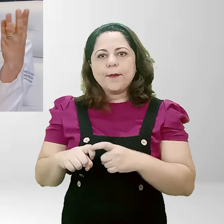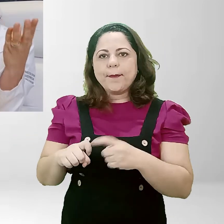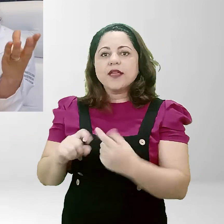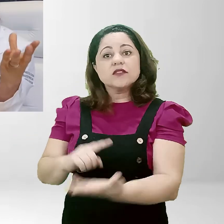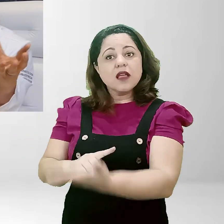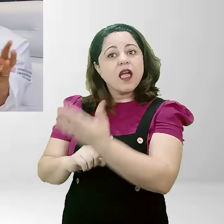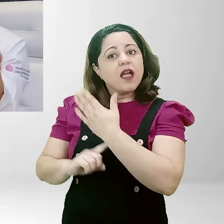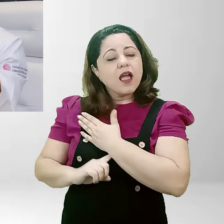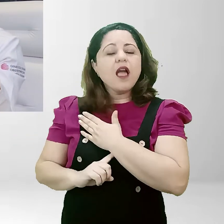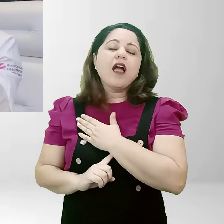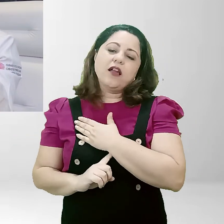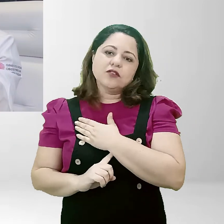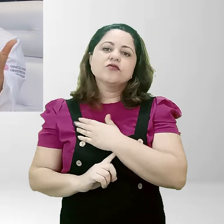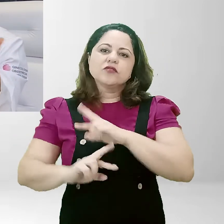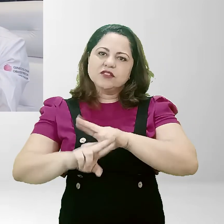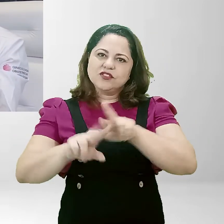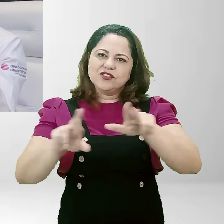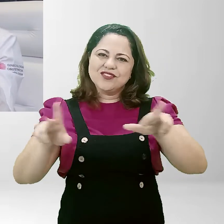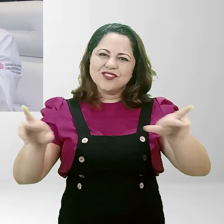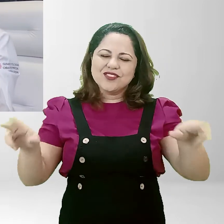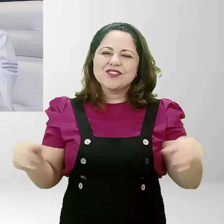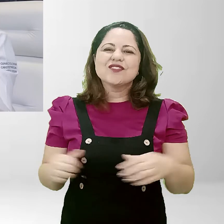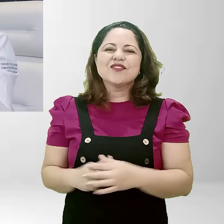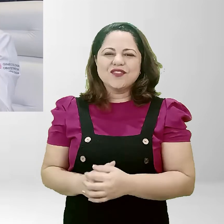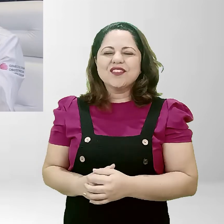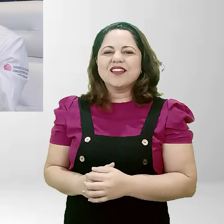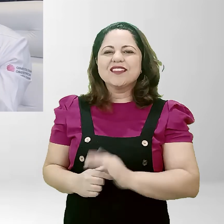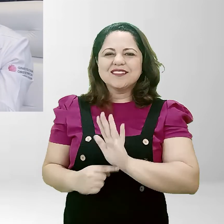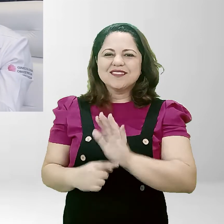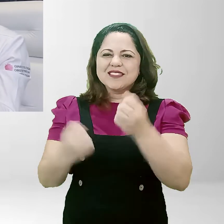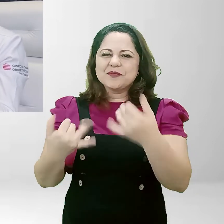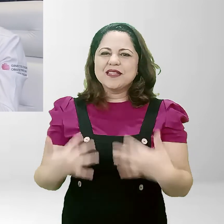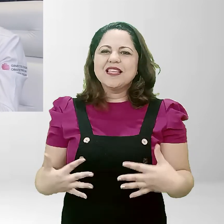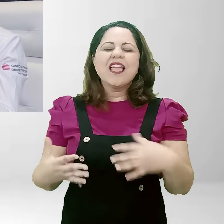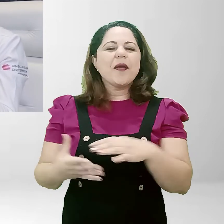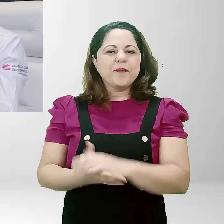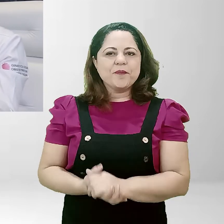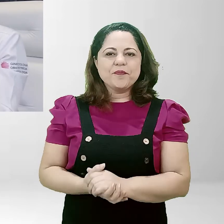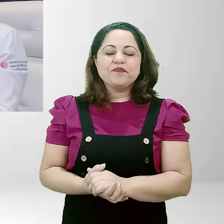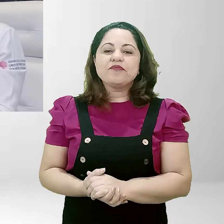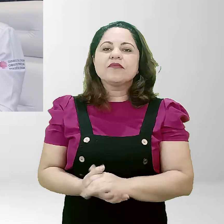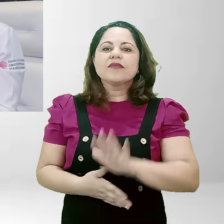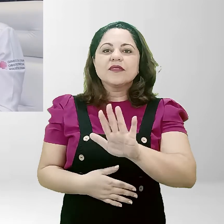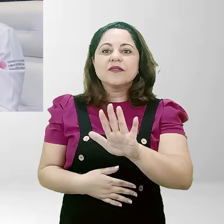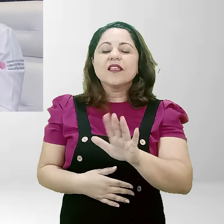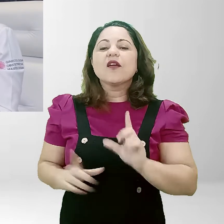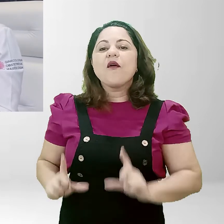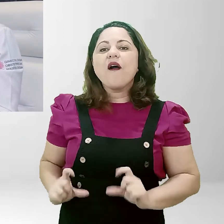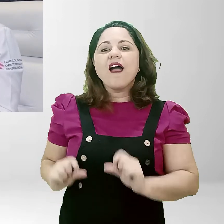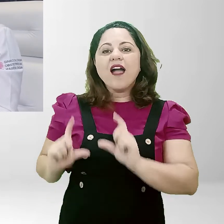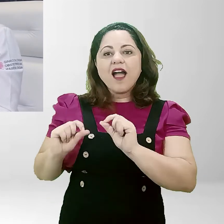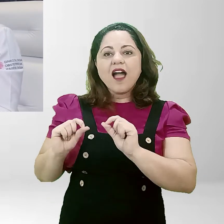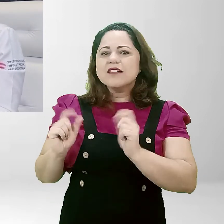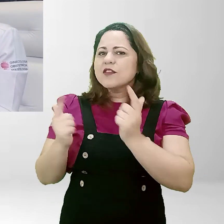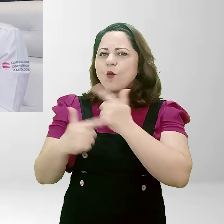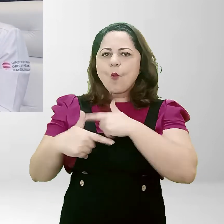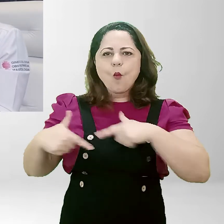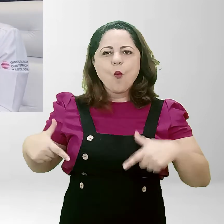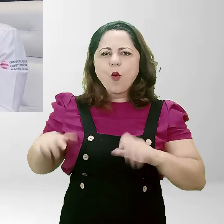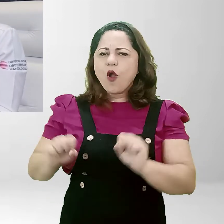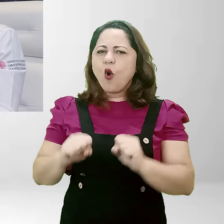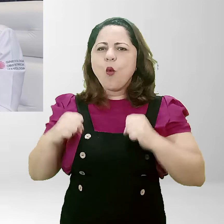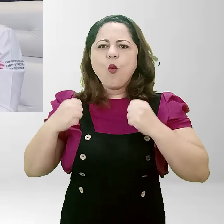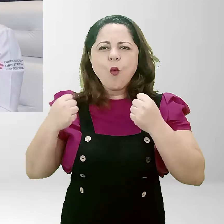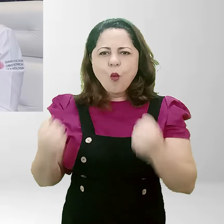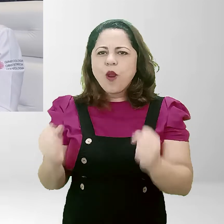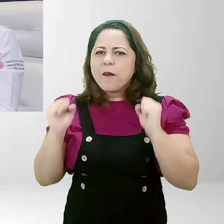terapias adicionais, com uma monitorização com ginecologista, com mastologista. A taxa de cura, lembrando, é acima